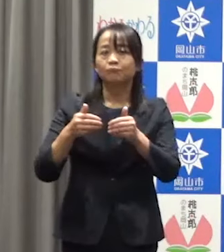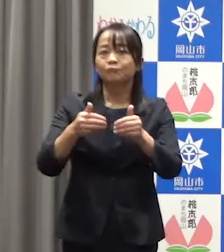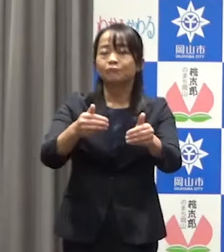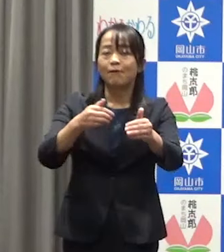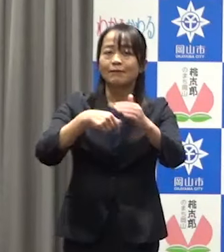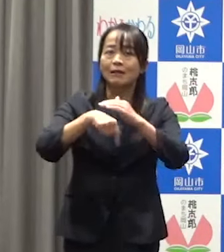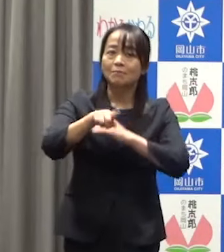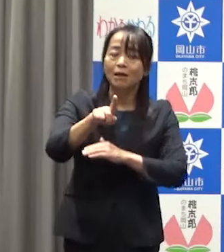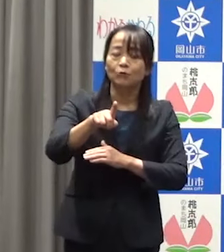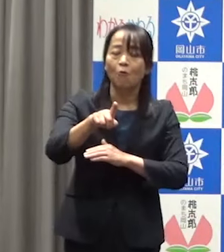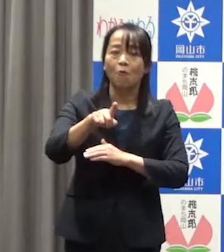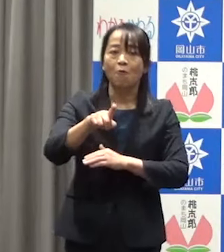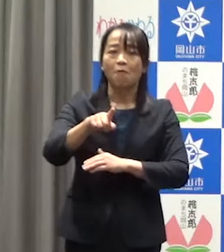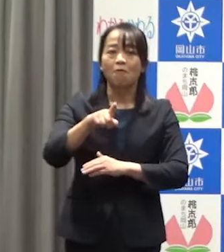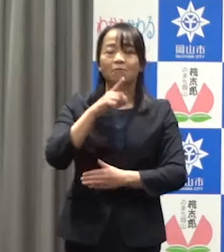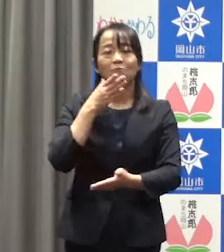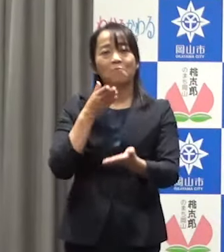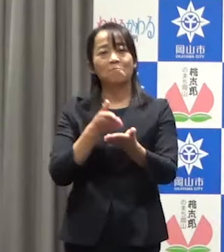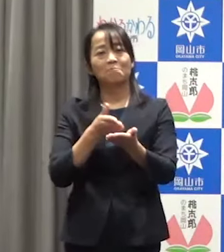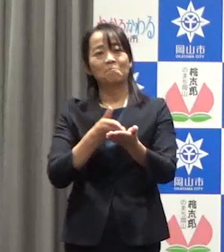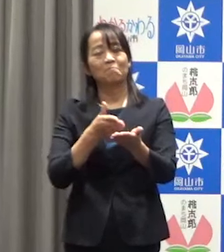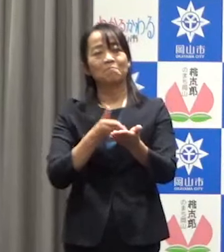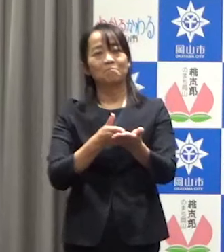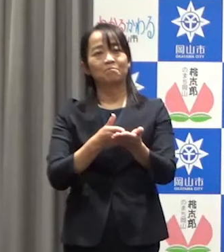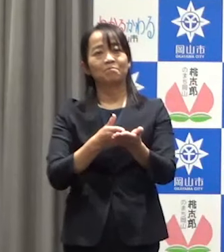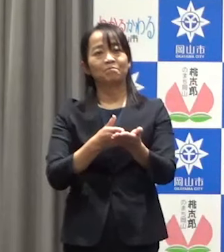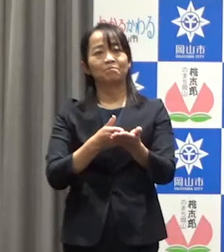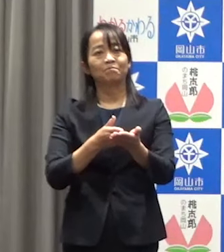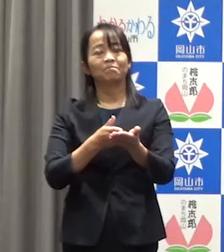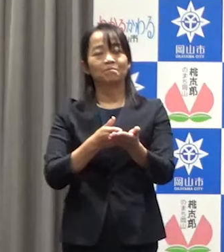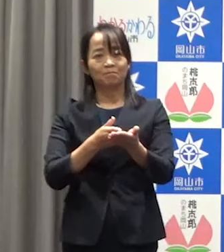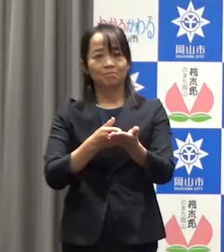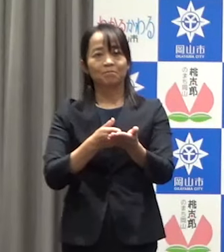が、そういった経緯を経て